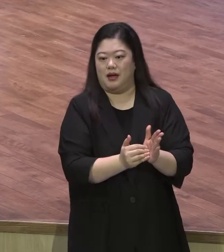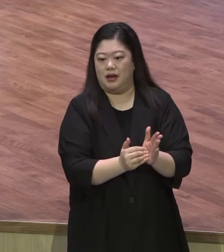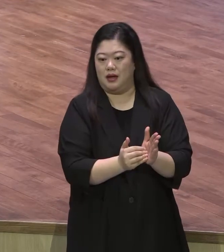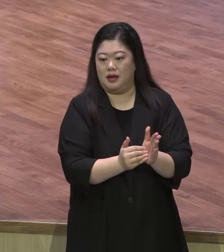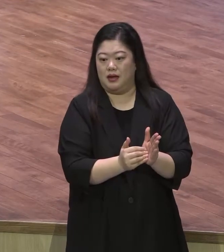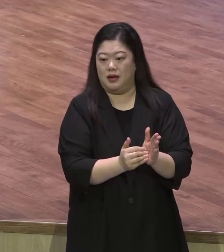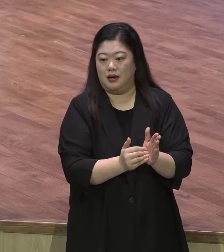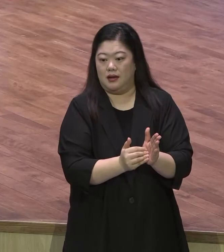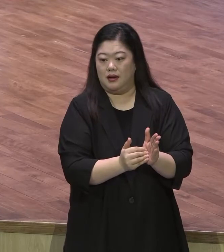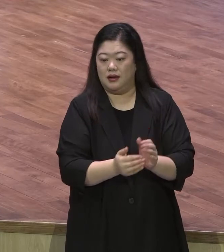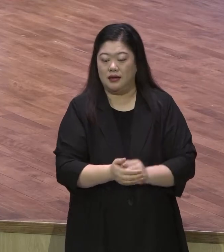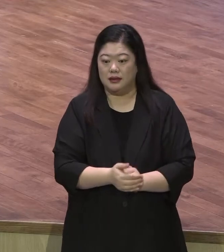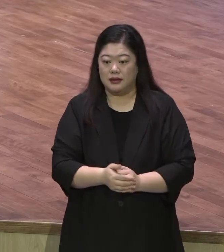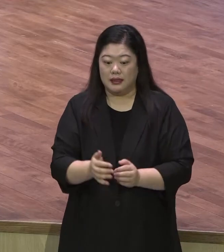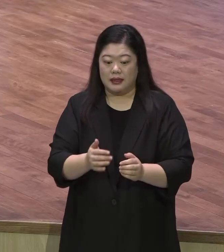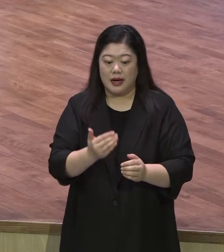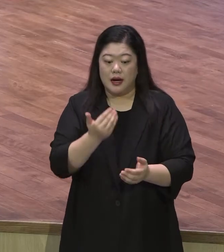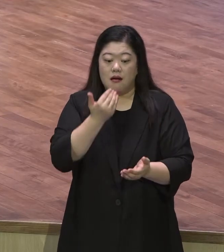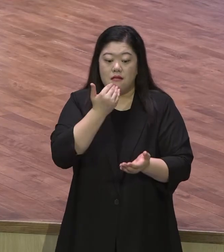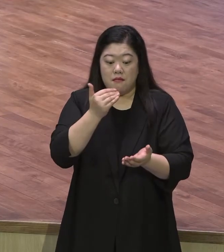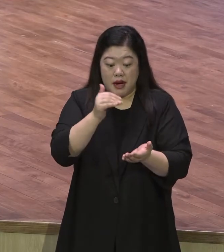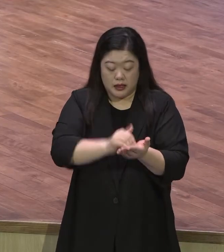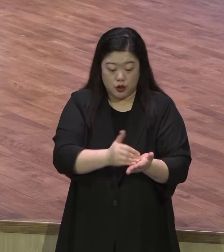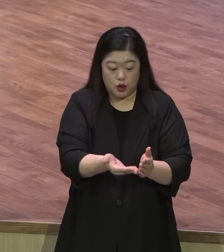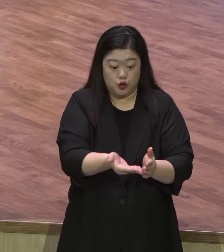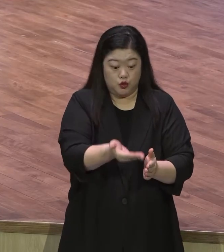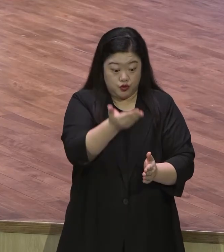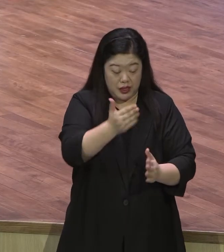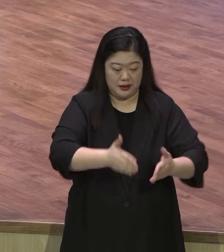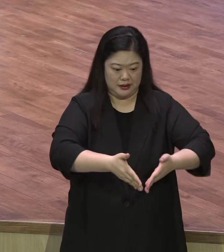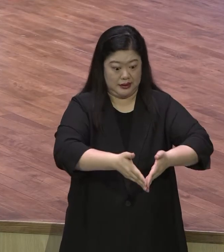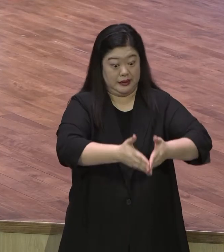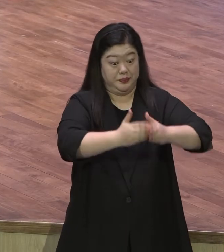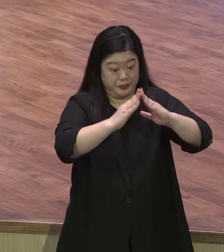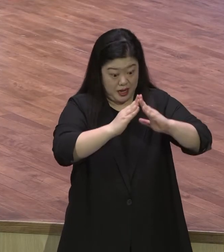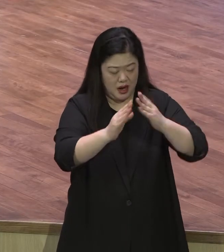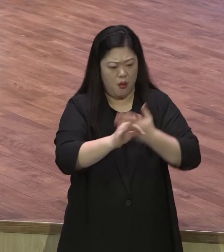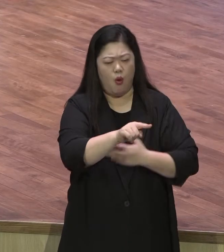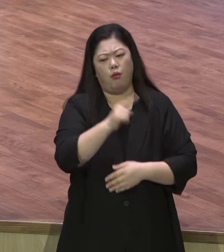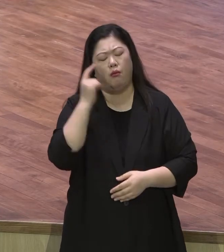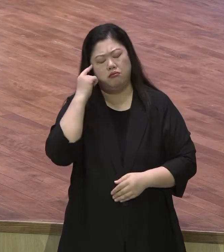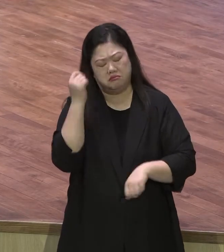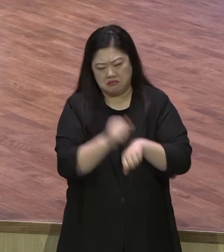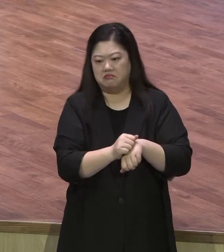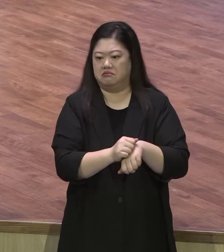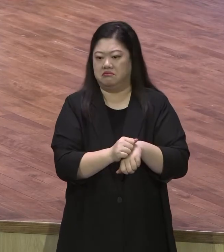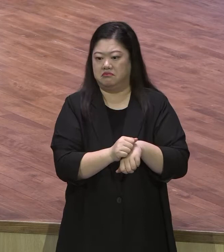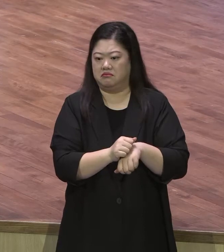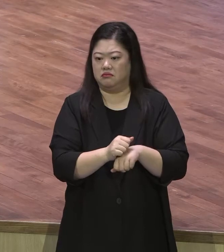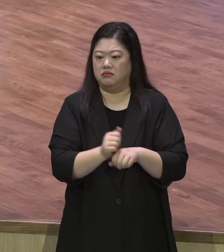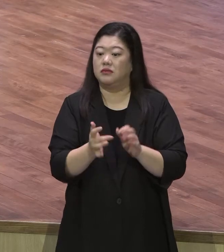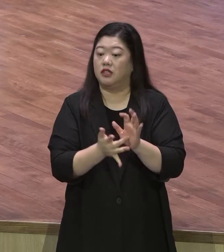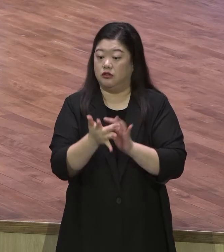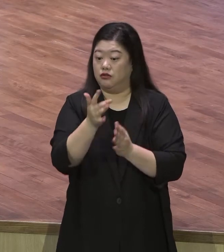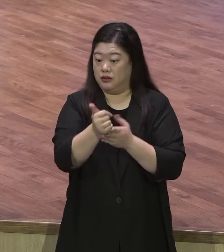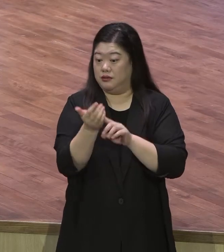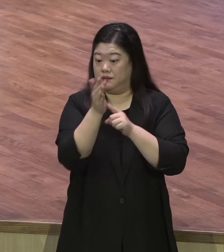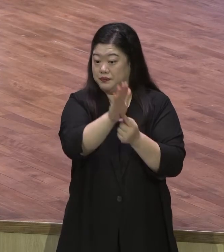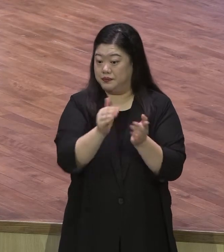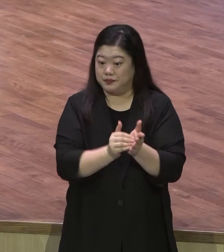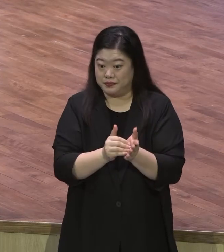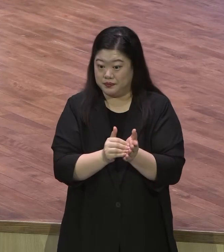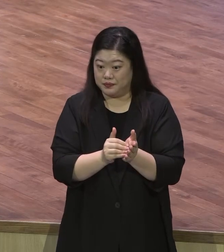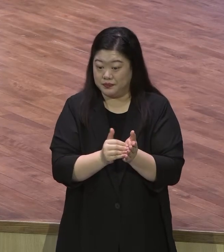반석위에 집을 지은 사람이 지혜로운 사람이다. 지혜로운 사람이다. 우리에게 이렇게